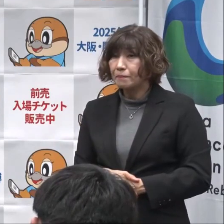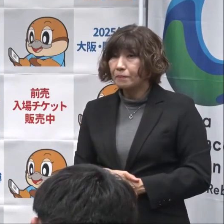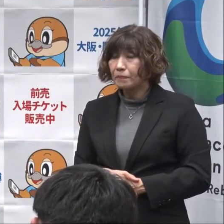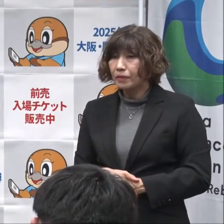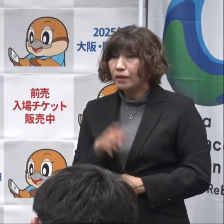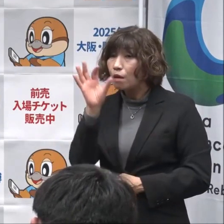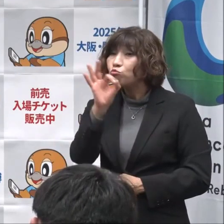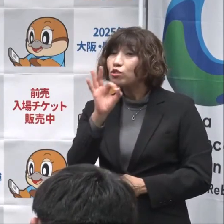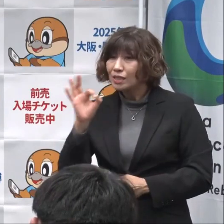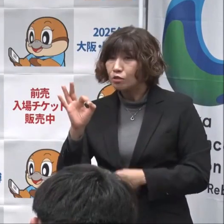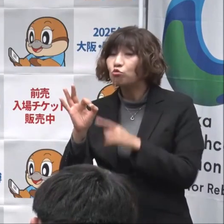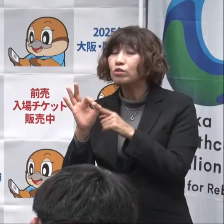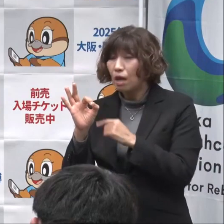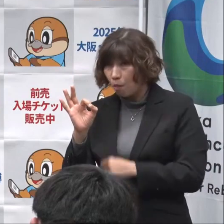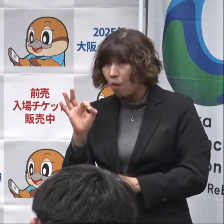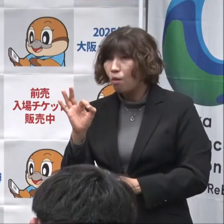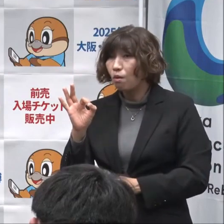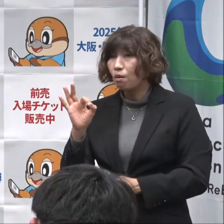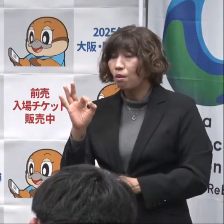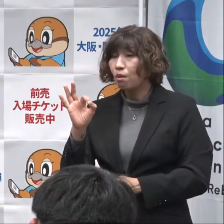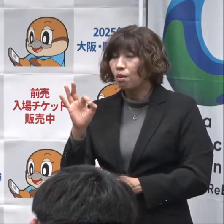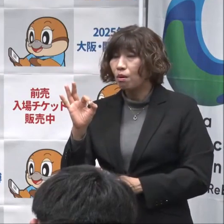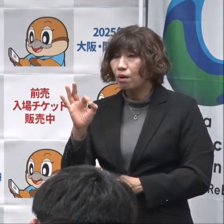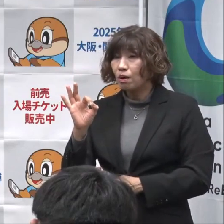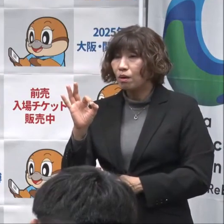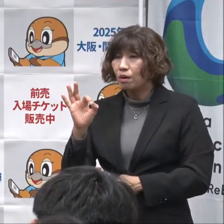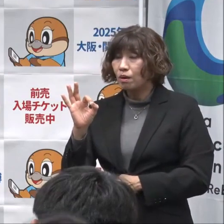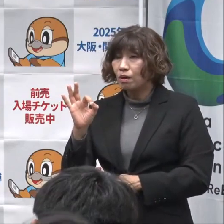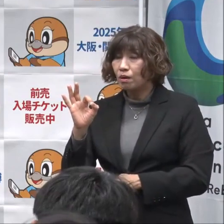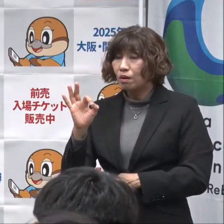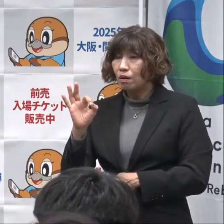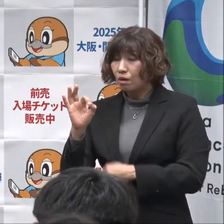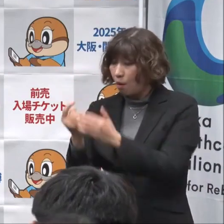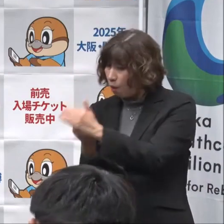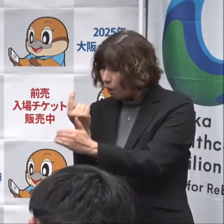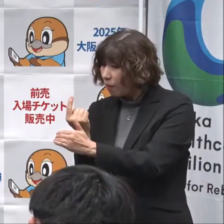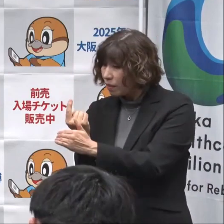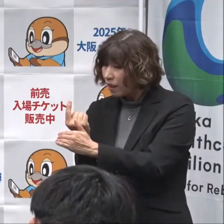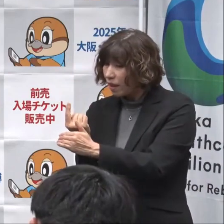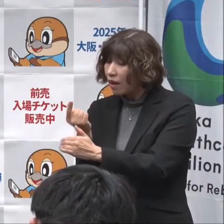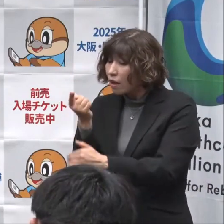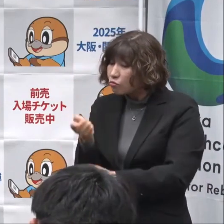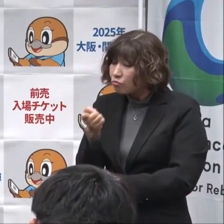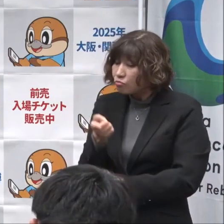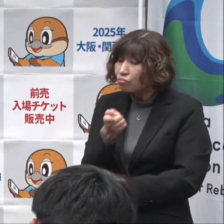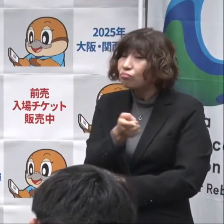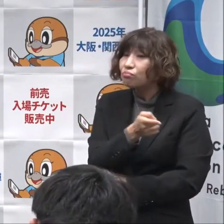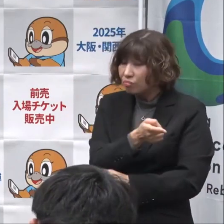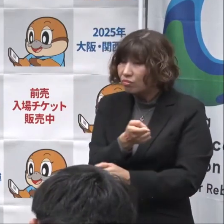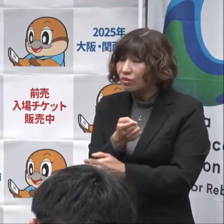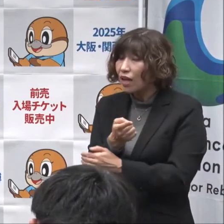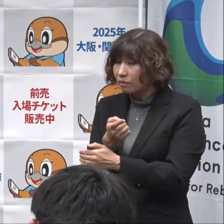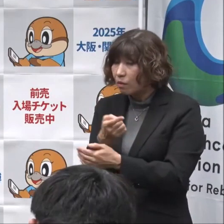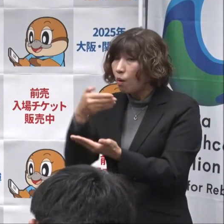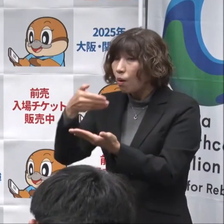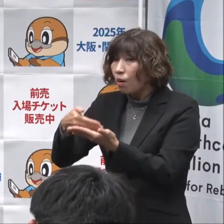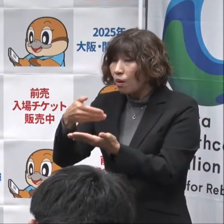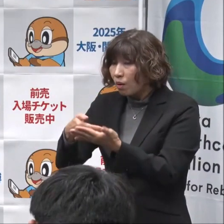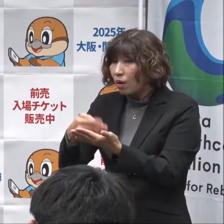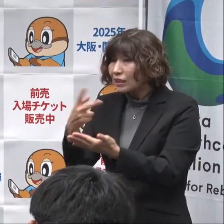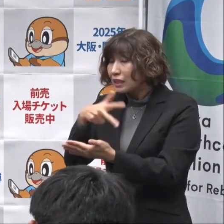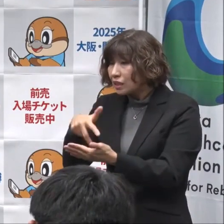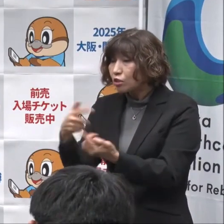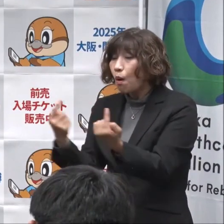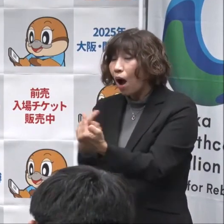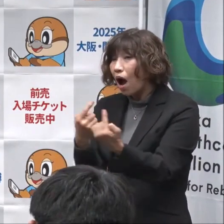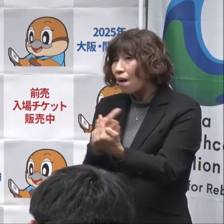物資についてもいろんな時間が経てば細かな物資というかニーズが多様化してきますので、それに対して迅速に対